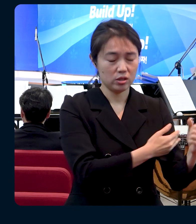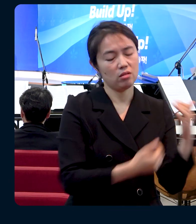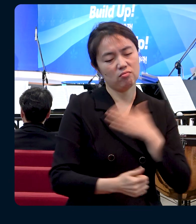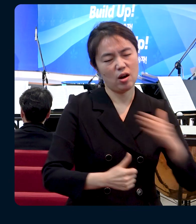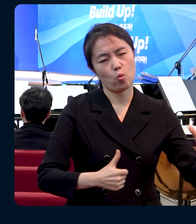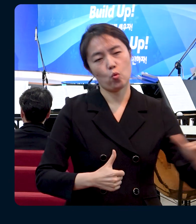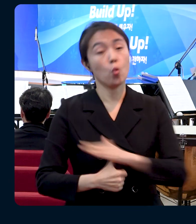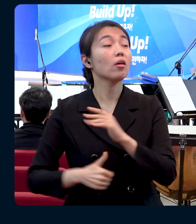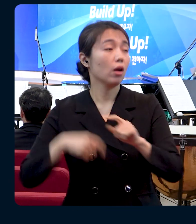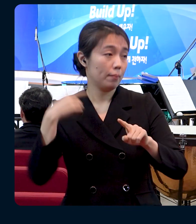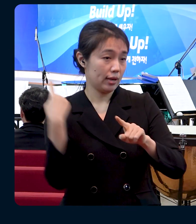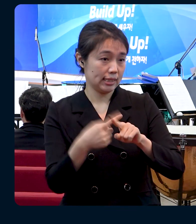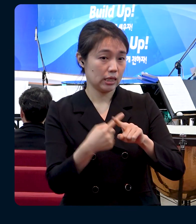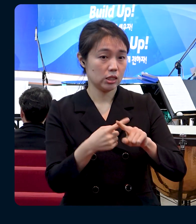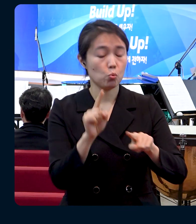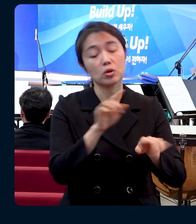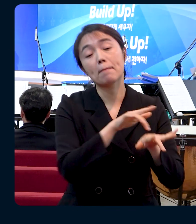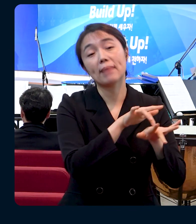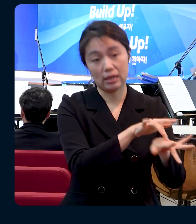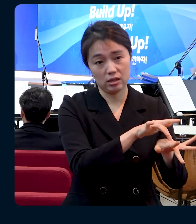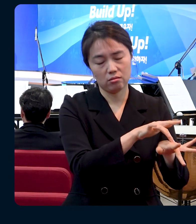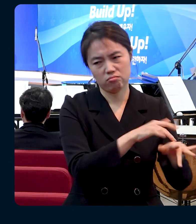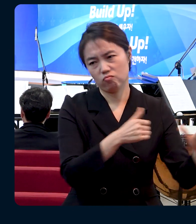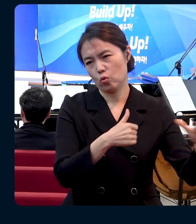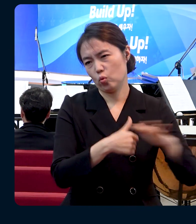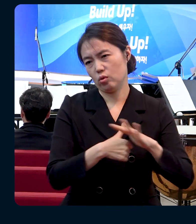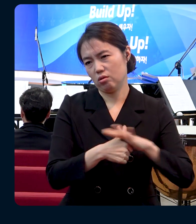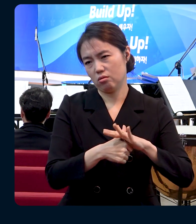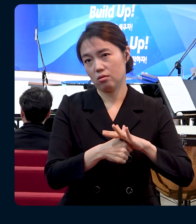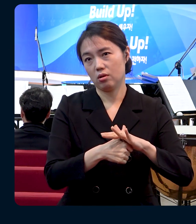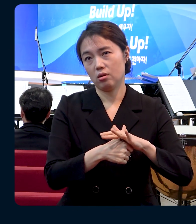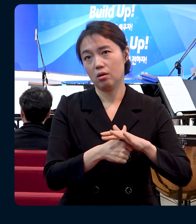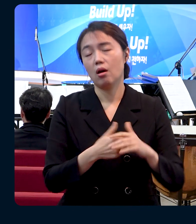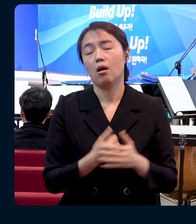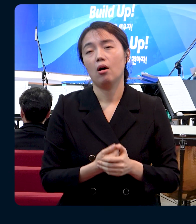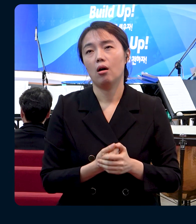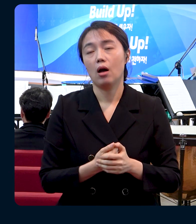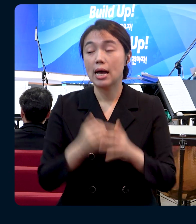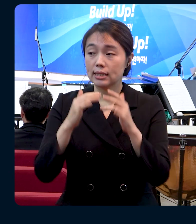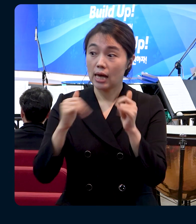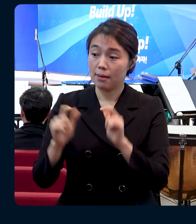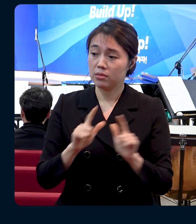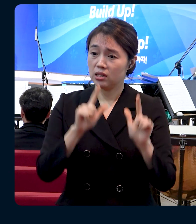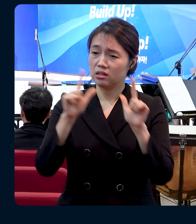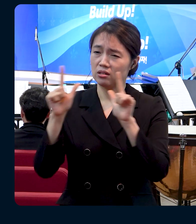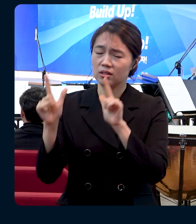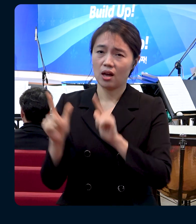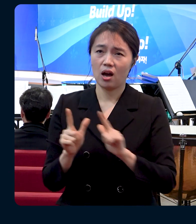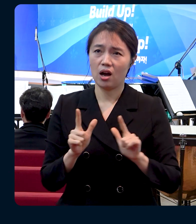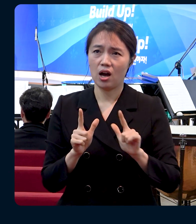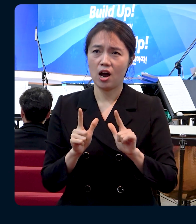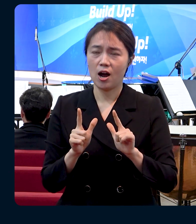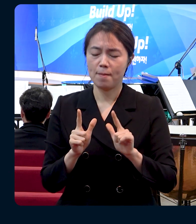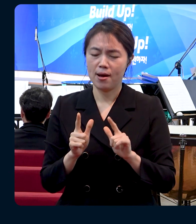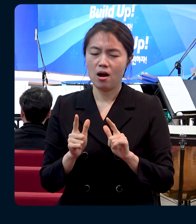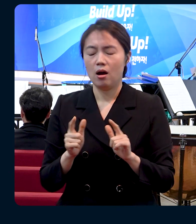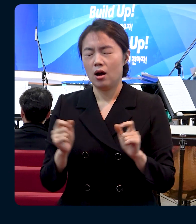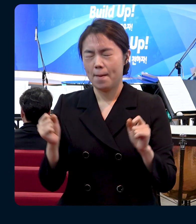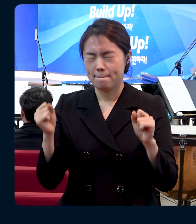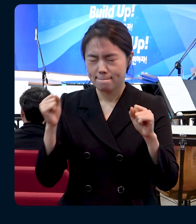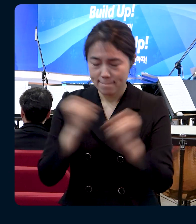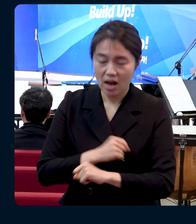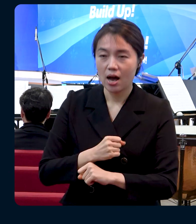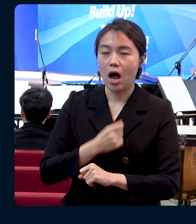영적으로는 사망과 악함의 세력이 공격하는 거예요. 정말 사람의 삶을 무너뜨리고 그를 정말